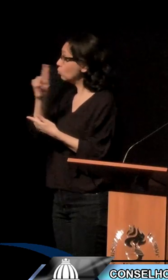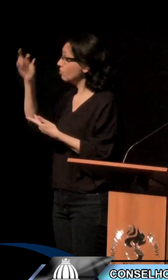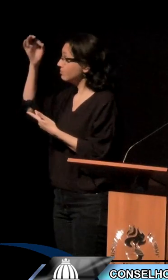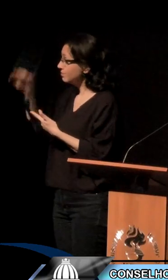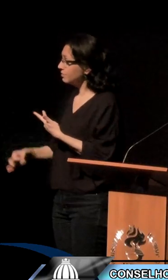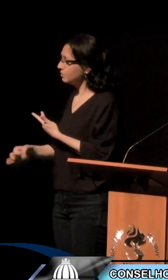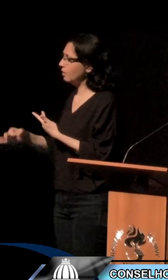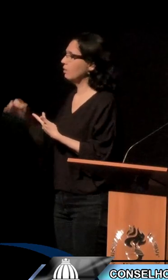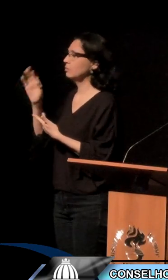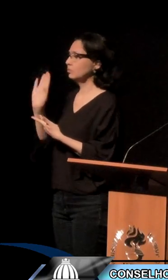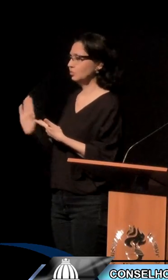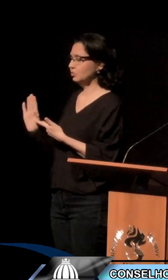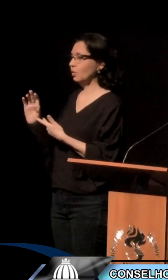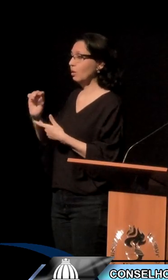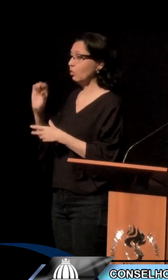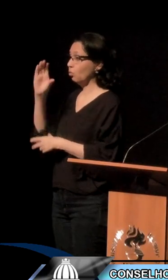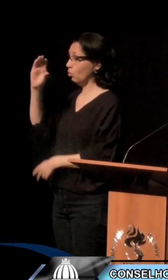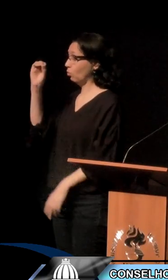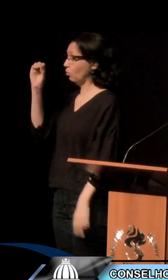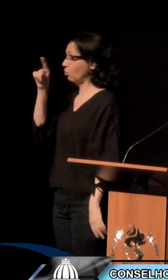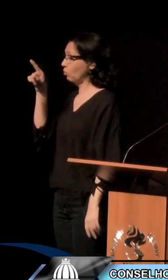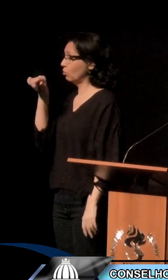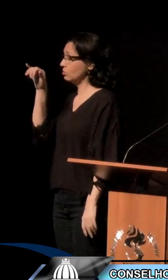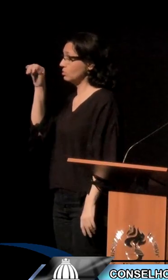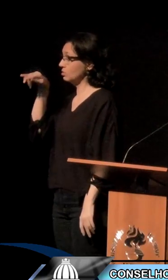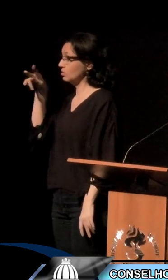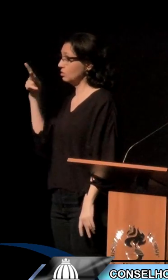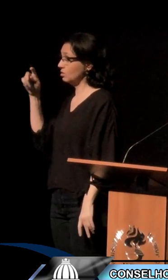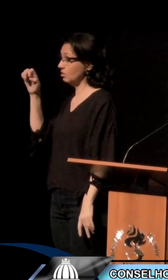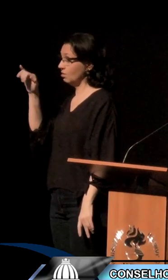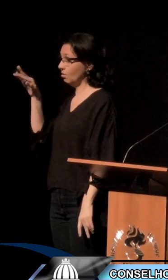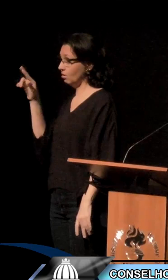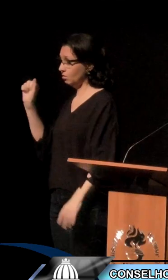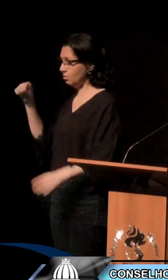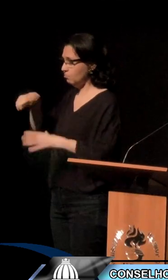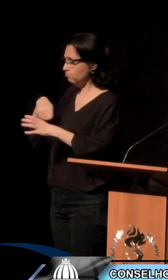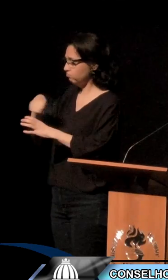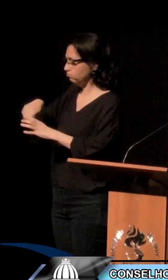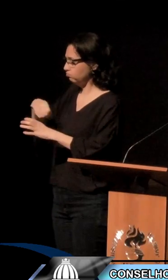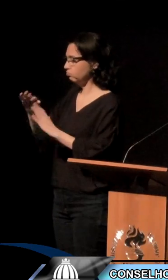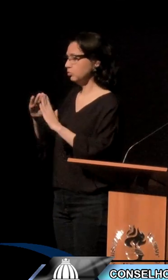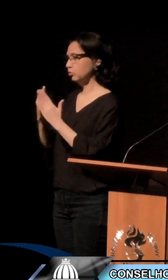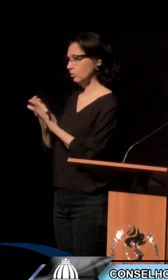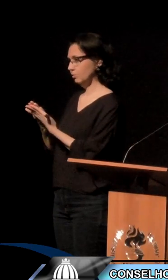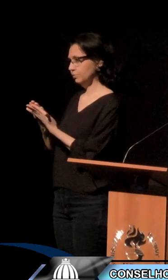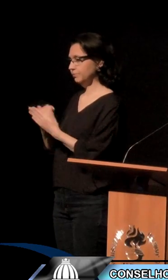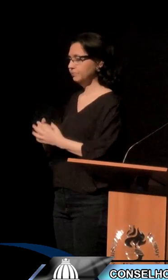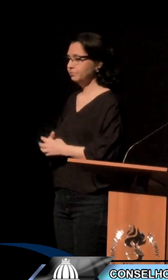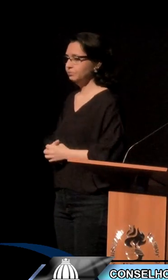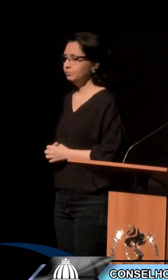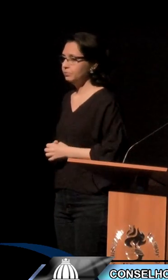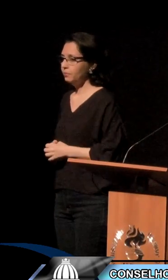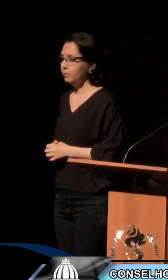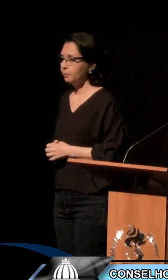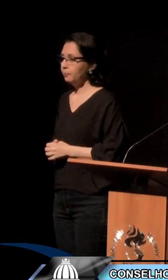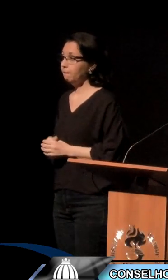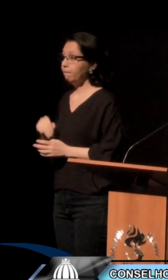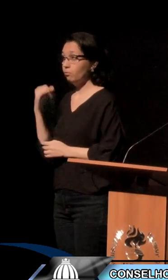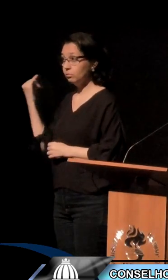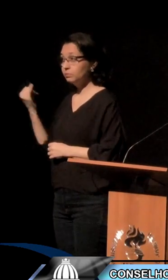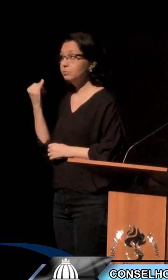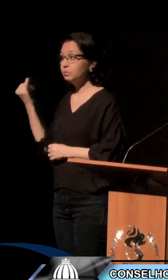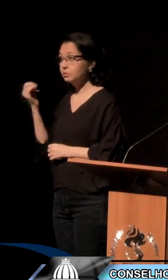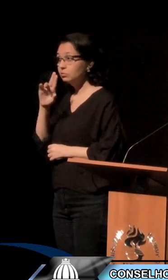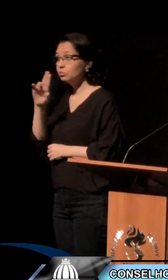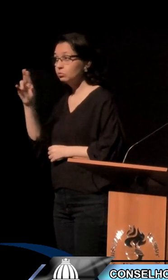Eu acredito sim no concurso tá ele é importante para aplicação do programa